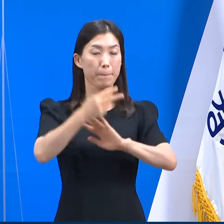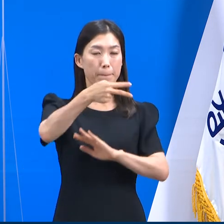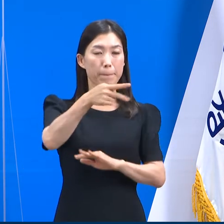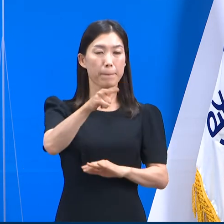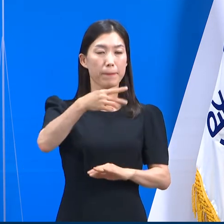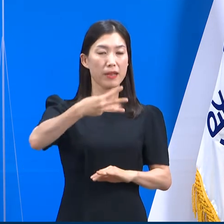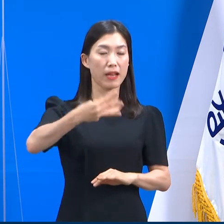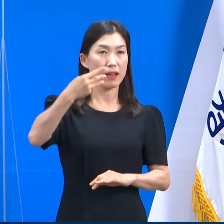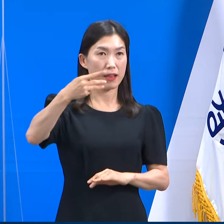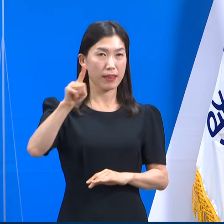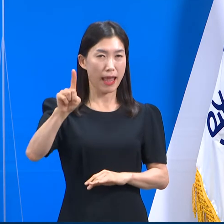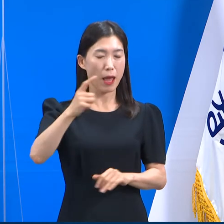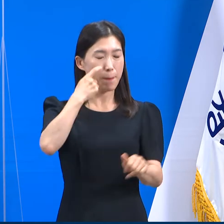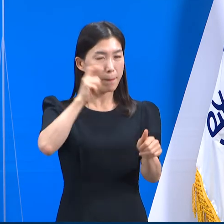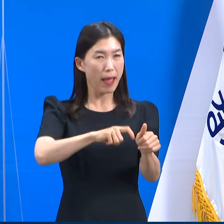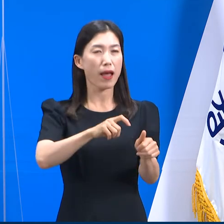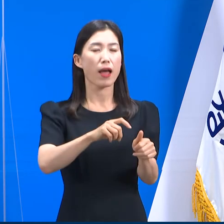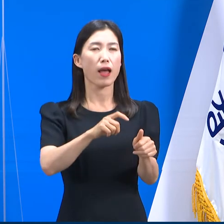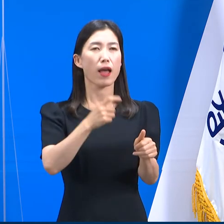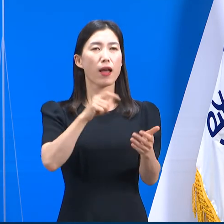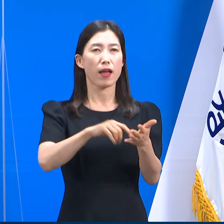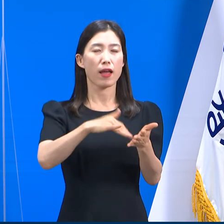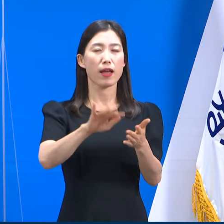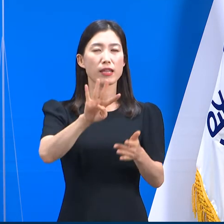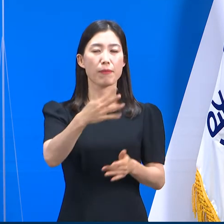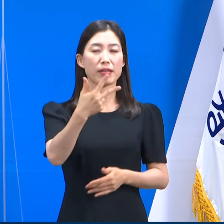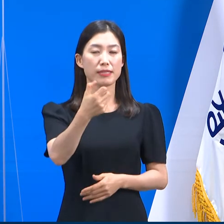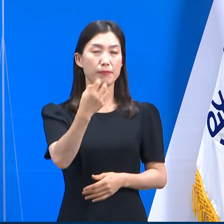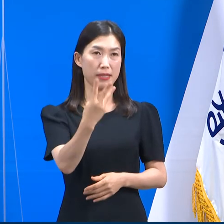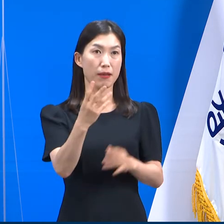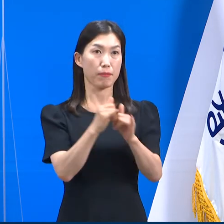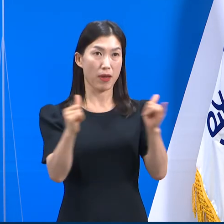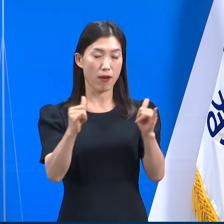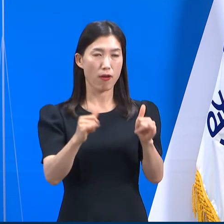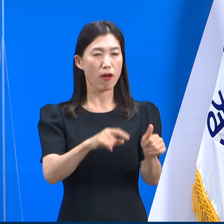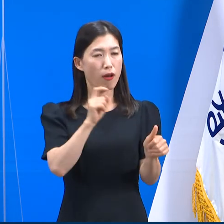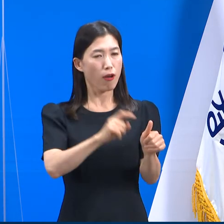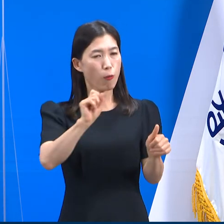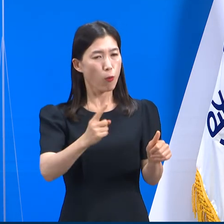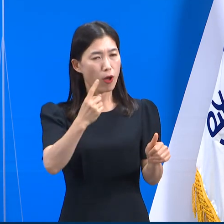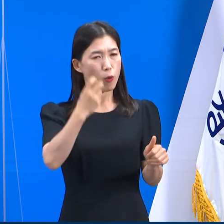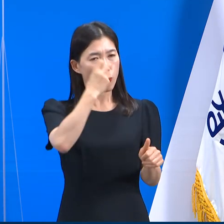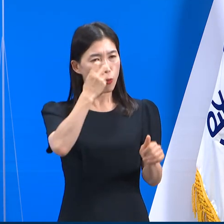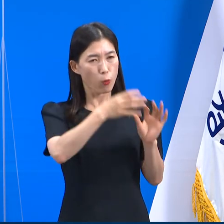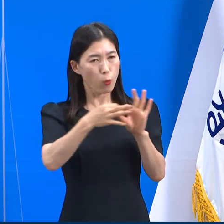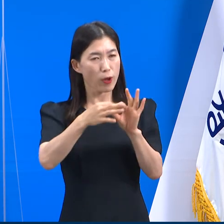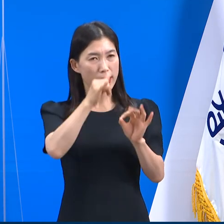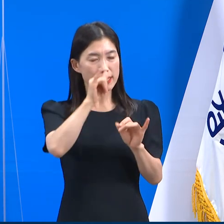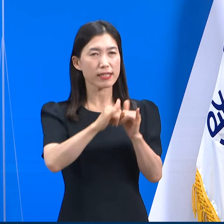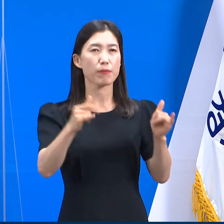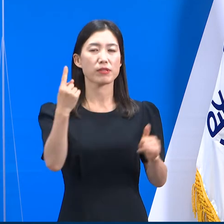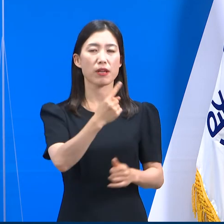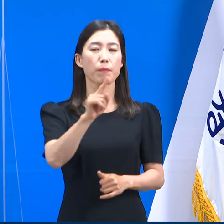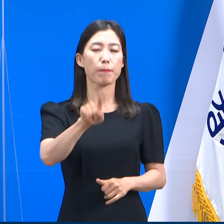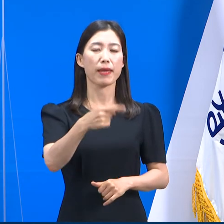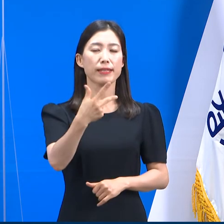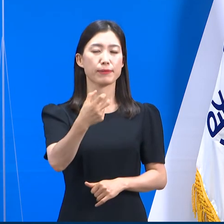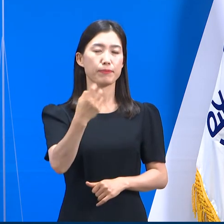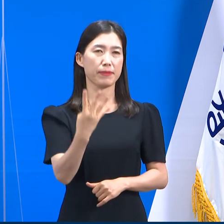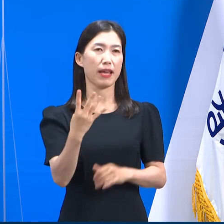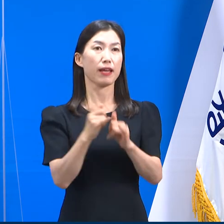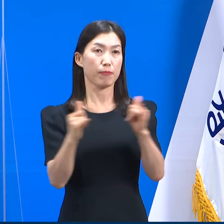감염이 확인된 확진자는 473명이며 역학적 연관성이 있는 확진자는